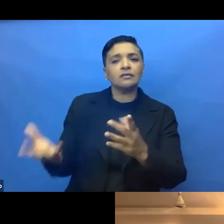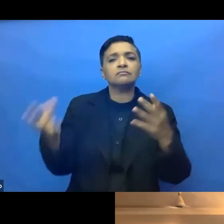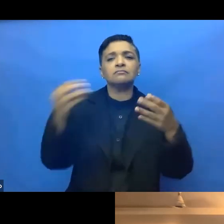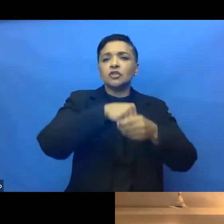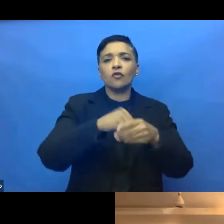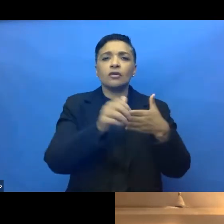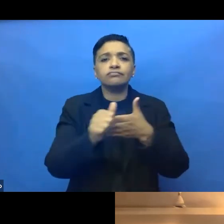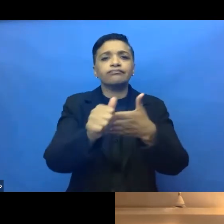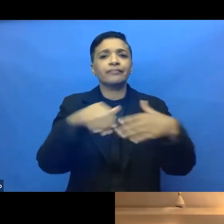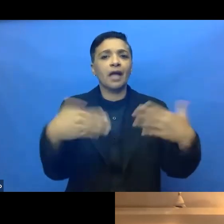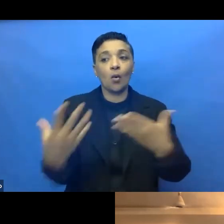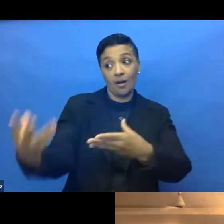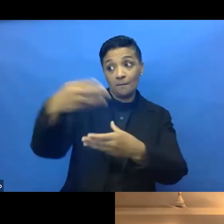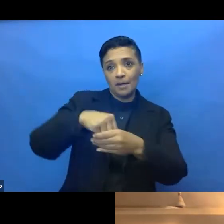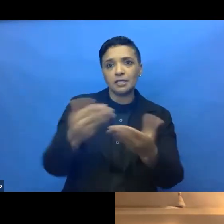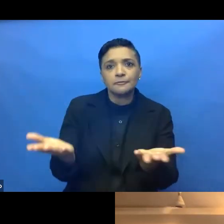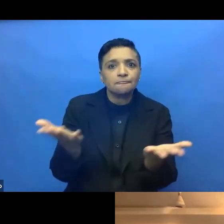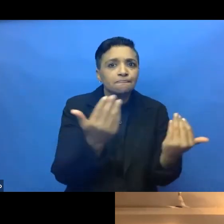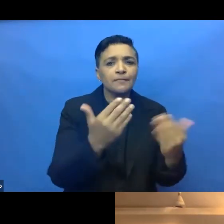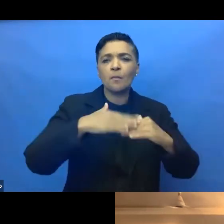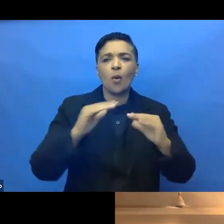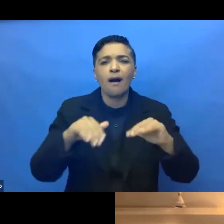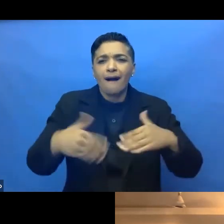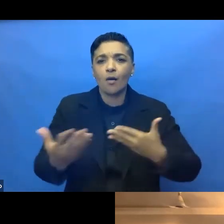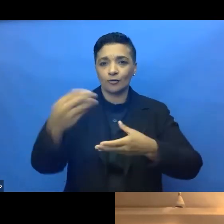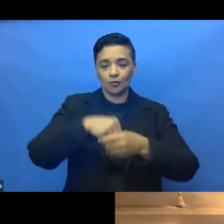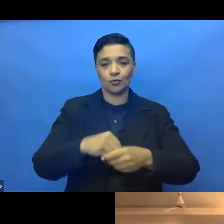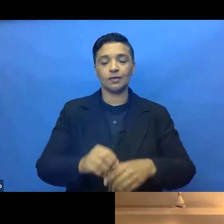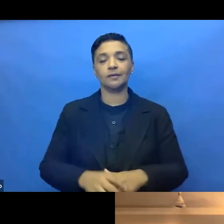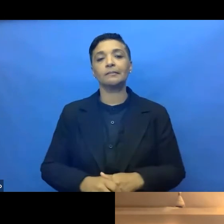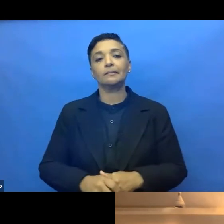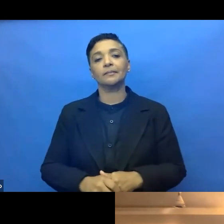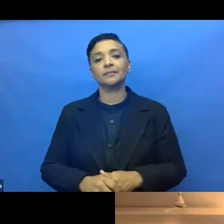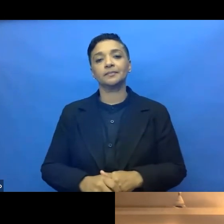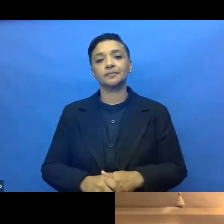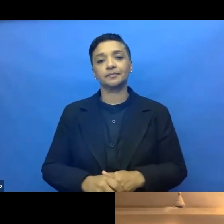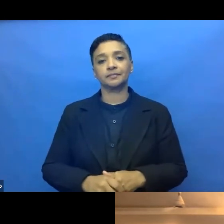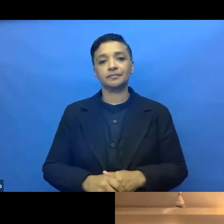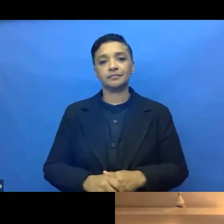handicap mènent déjà dans leur communauté la lutte contre le changement climatique? Oui.